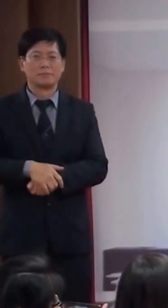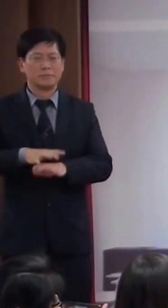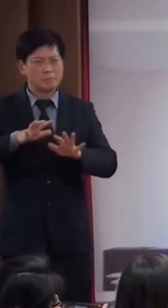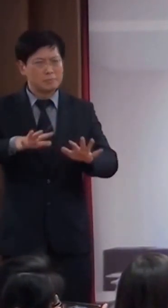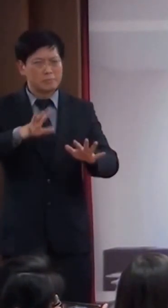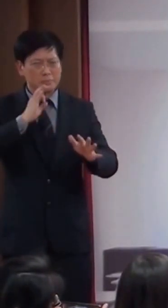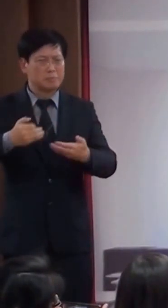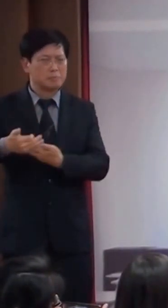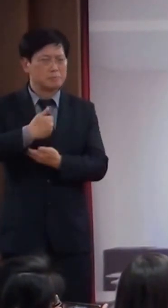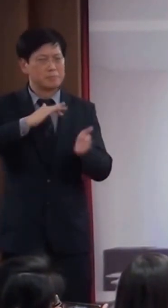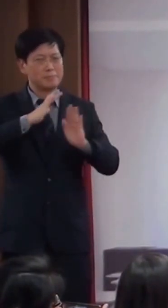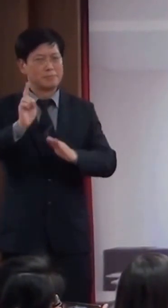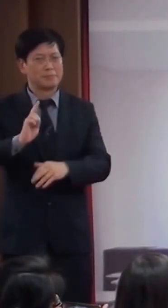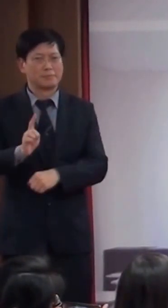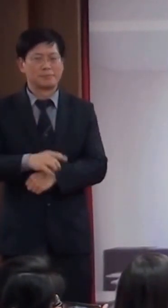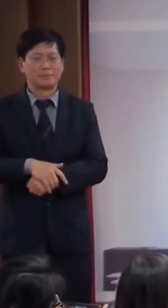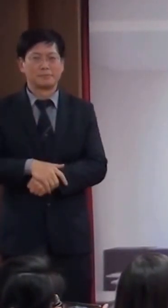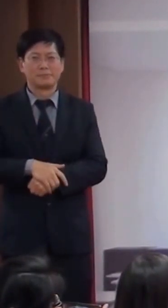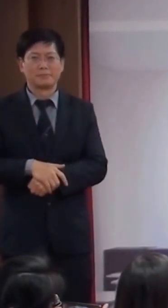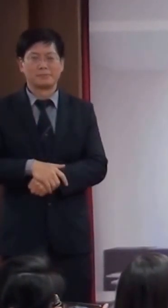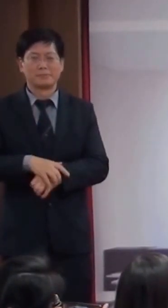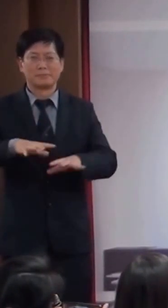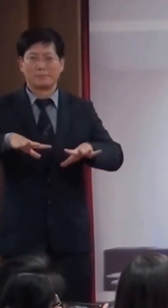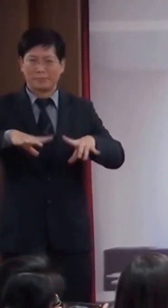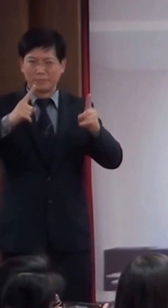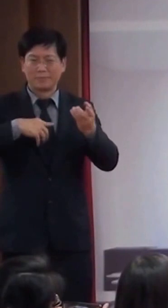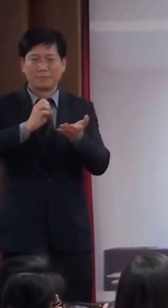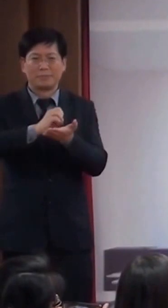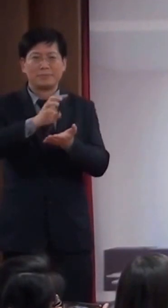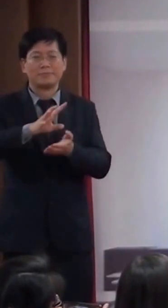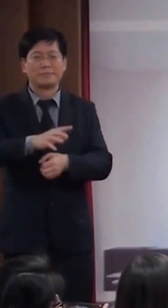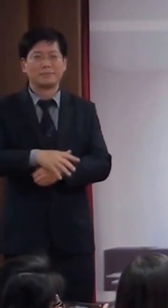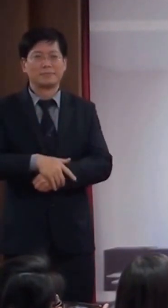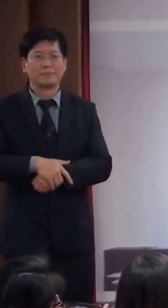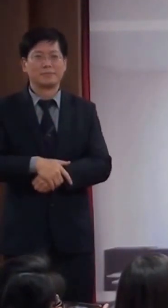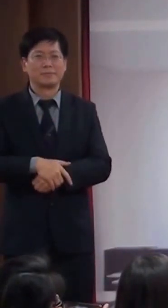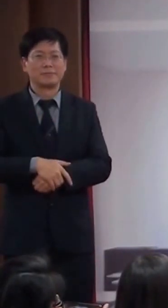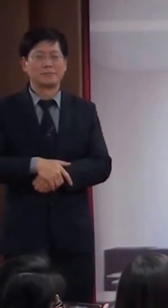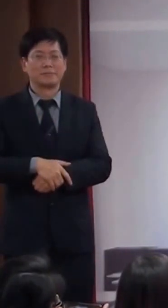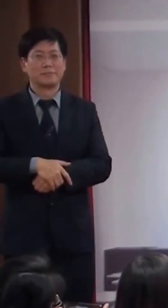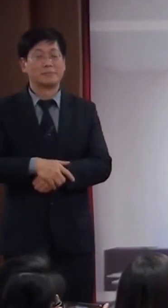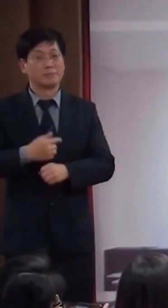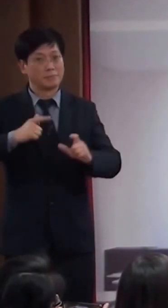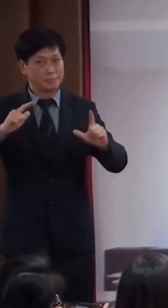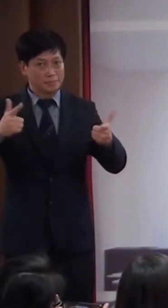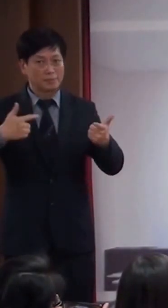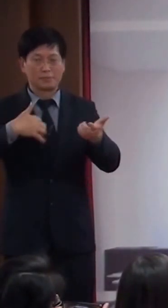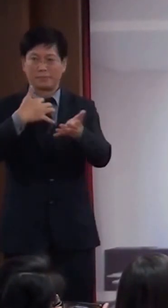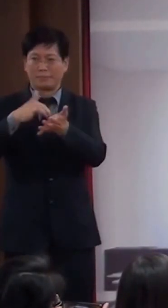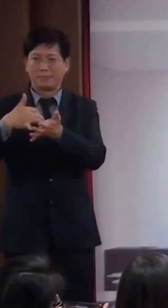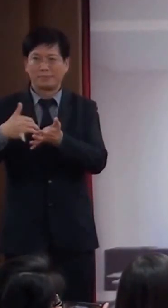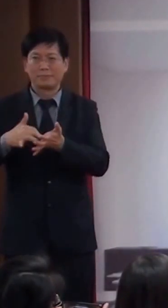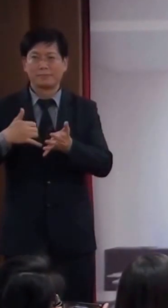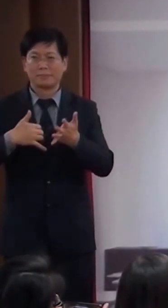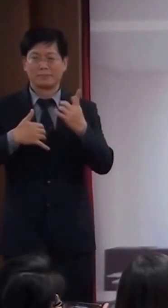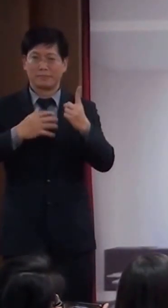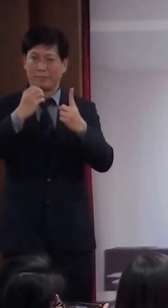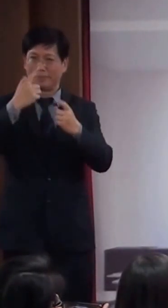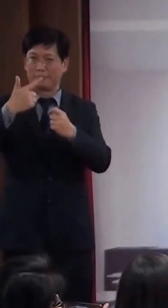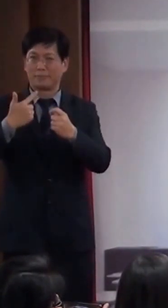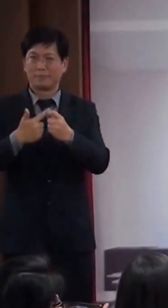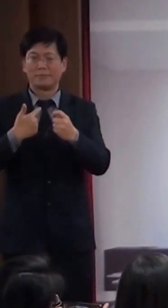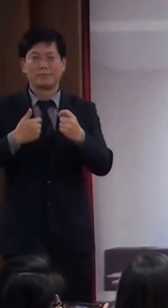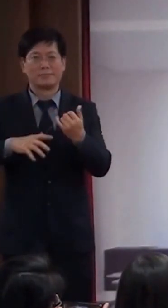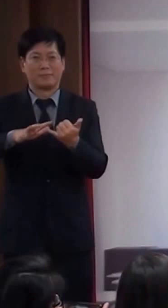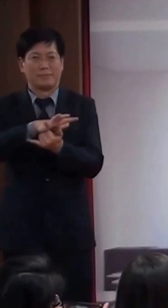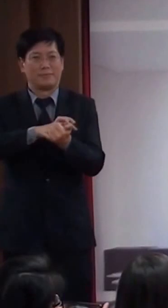状况是如何。在这里呢跟各位报告的就是呢我们大概统计呢106年